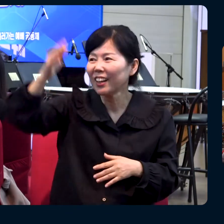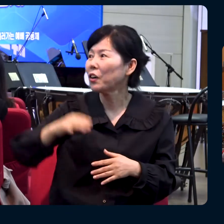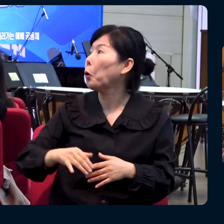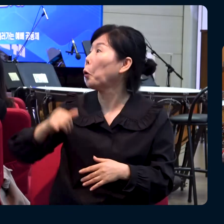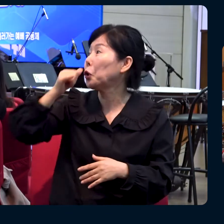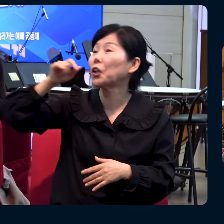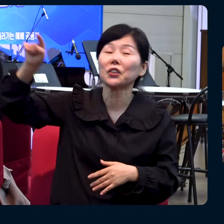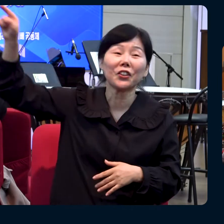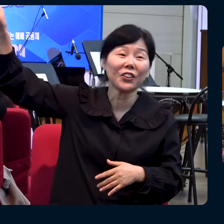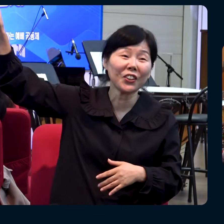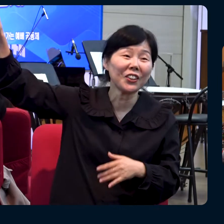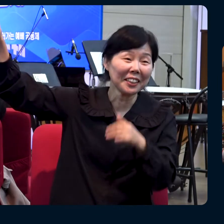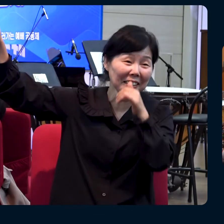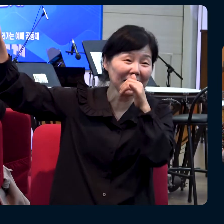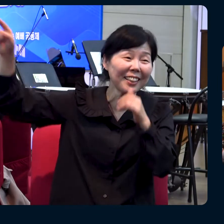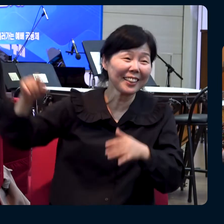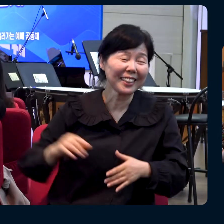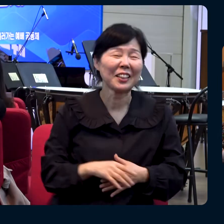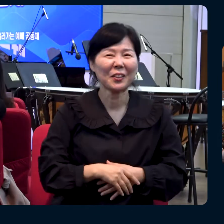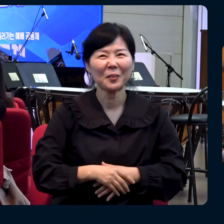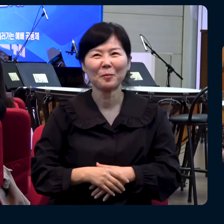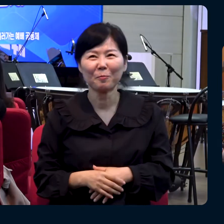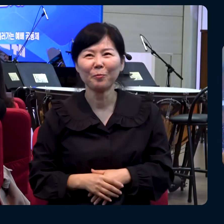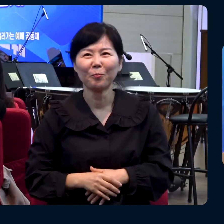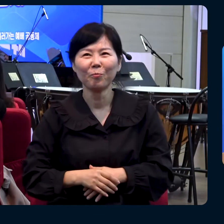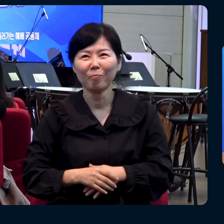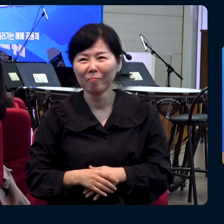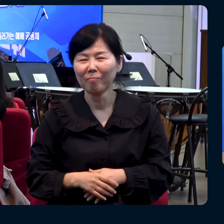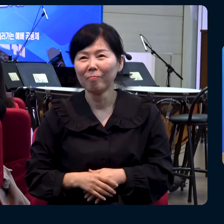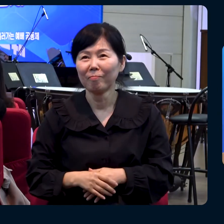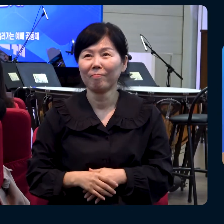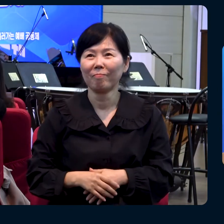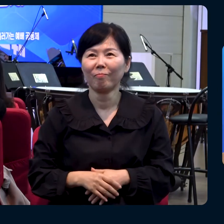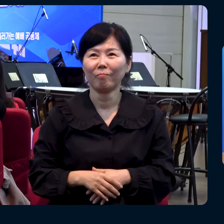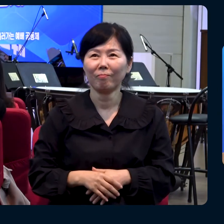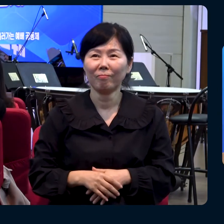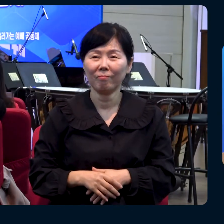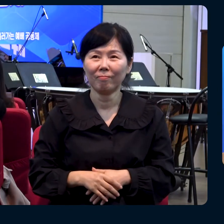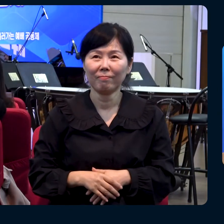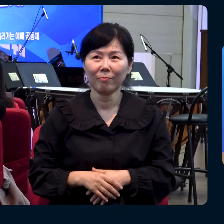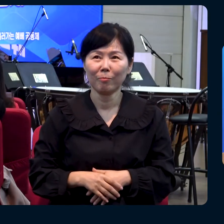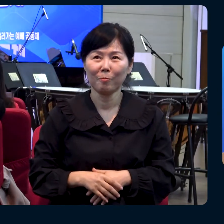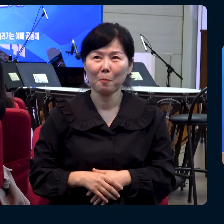저 뒤에 있대요. 저 뒤에 한 분이 들었는데 네.